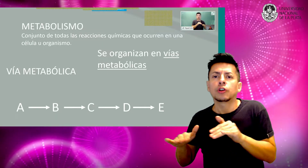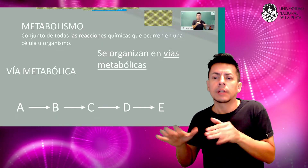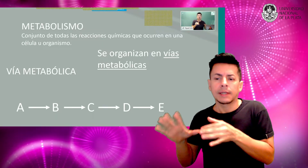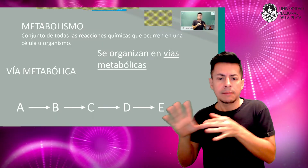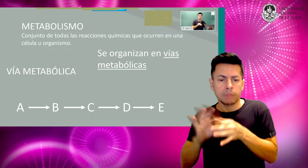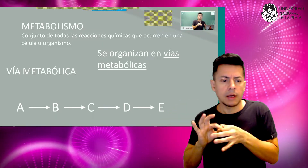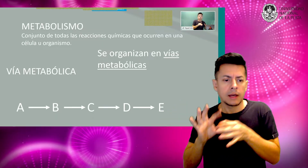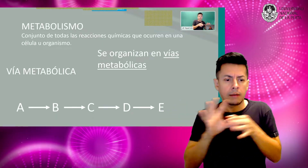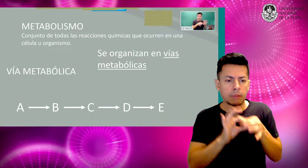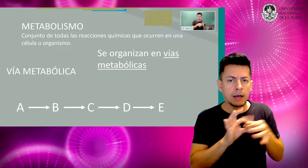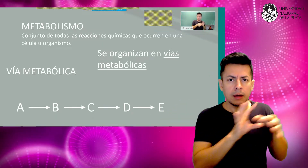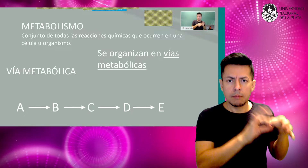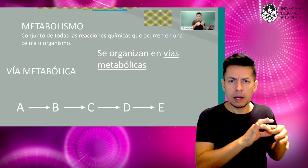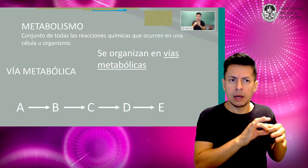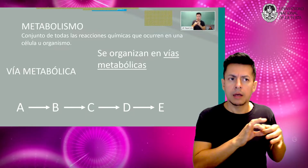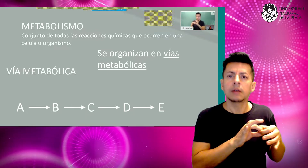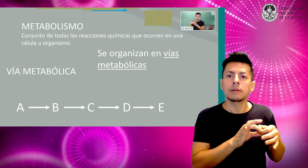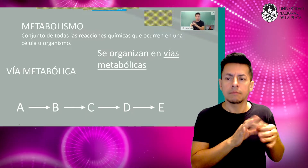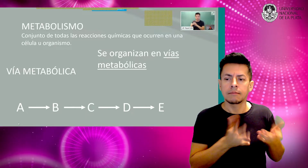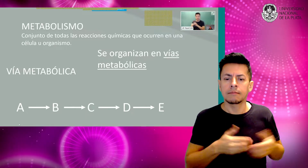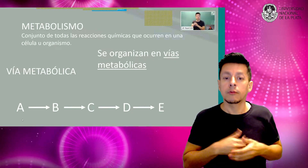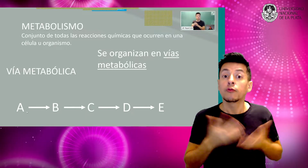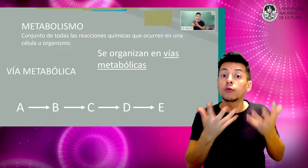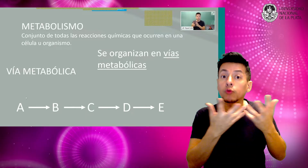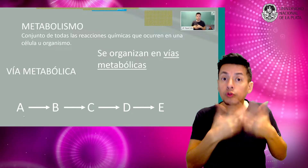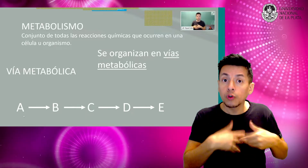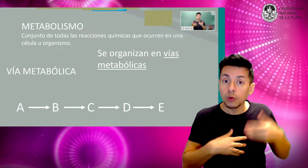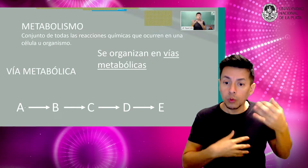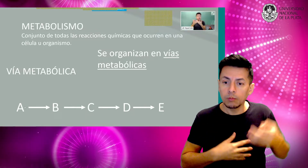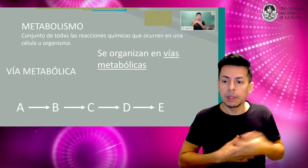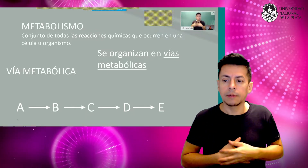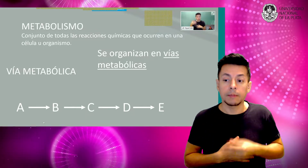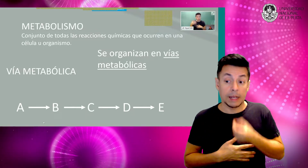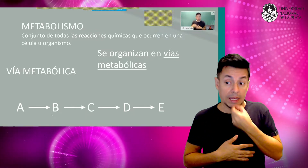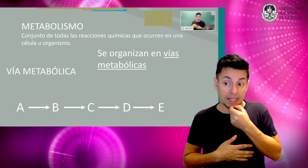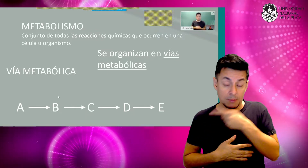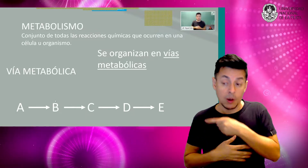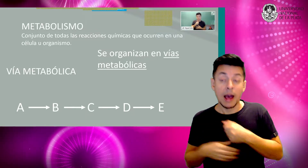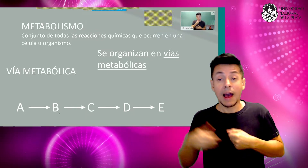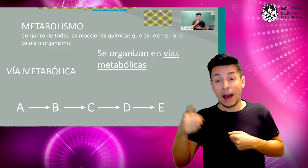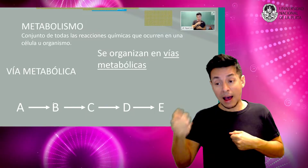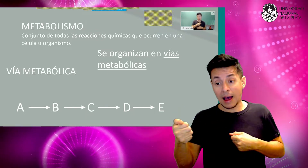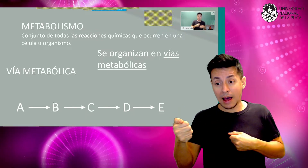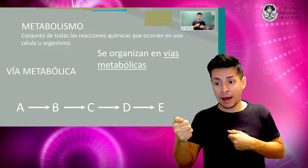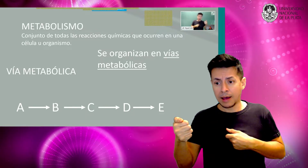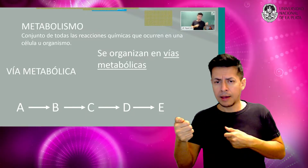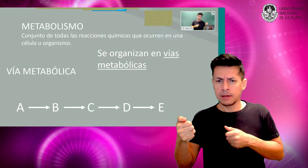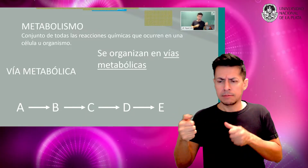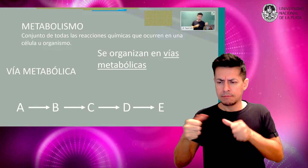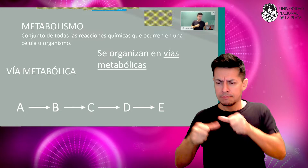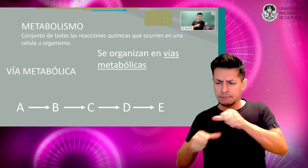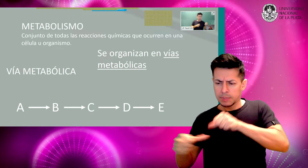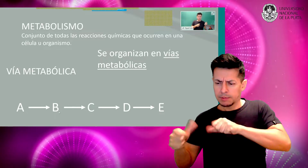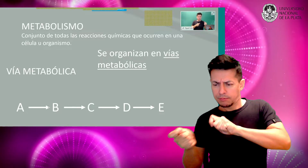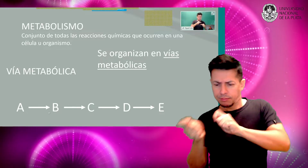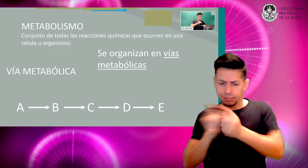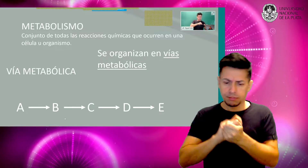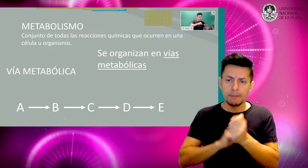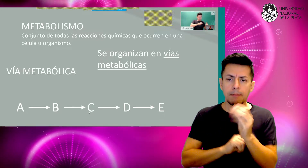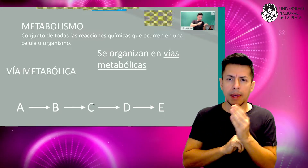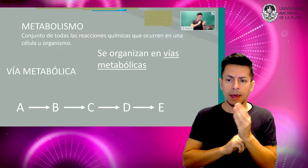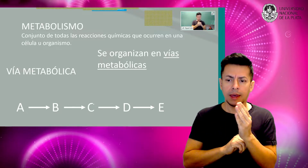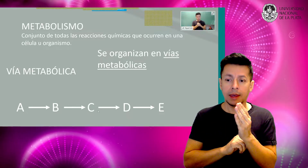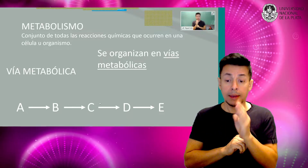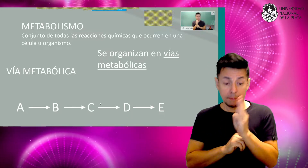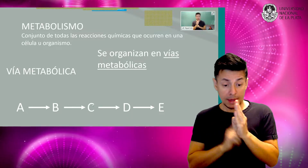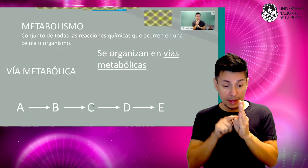cumplir una función, ¿sí? En este ejemplo, A se transforma químicamente en B, B